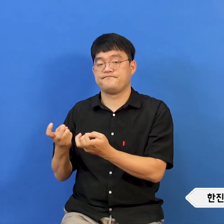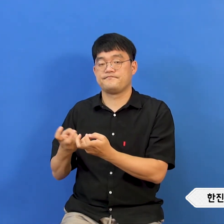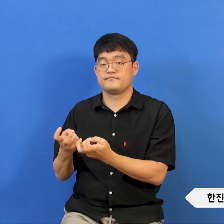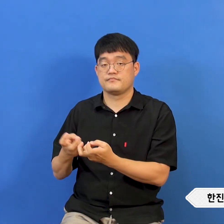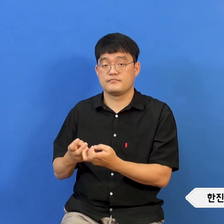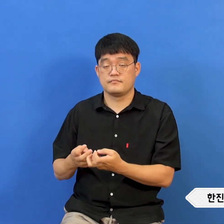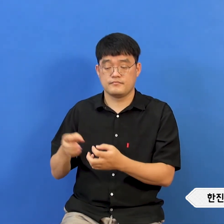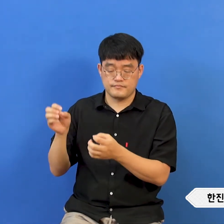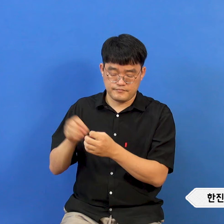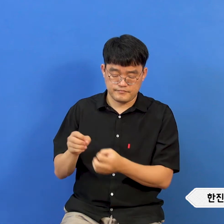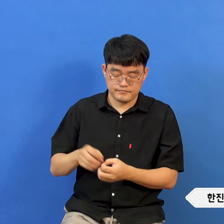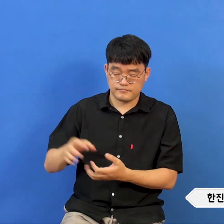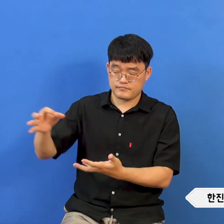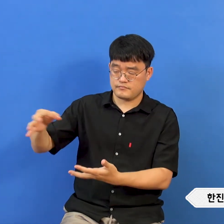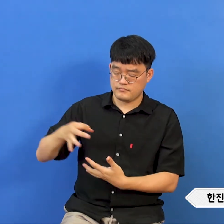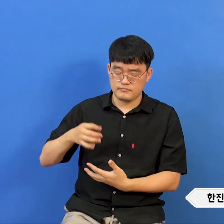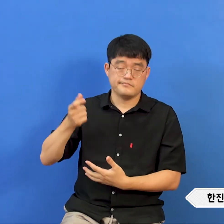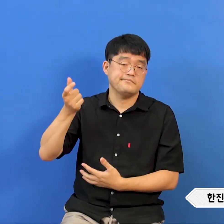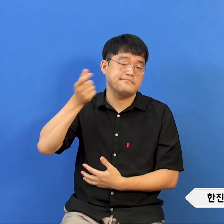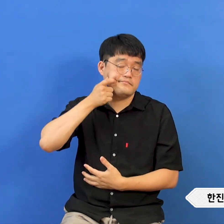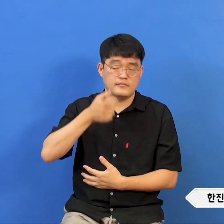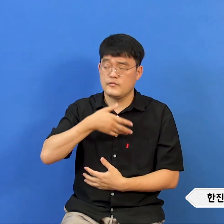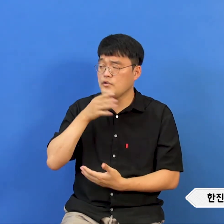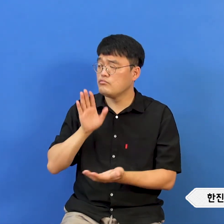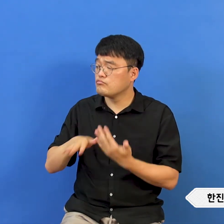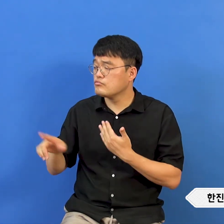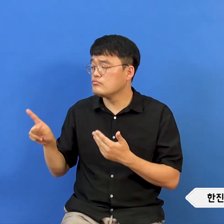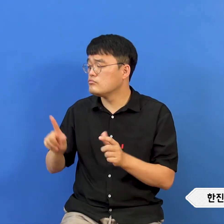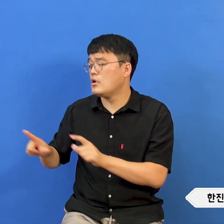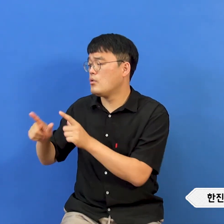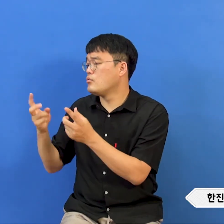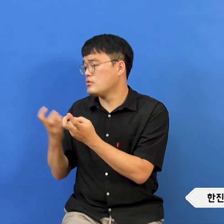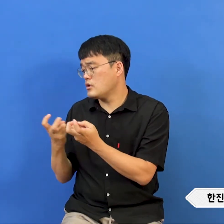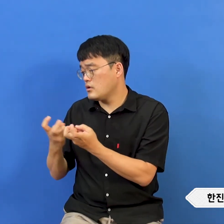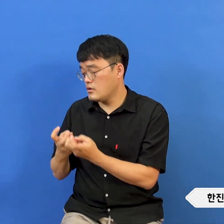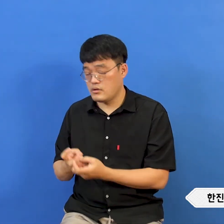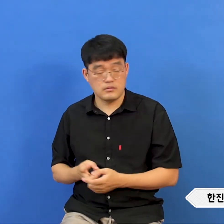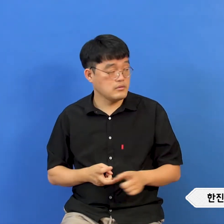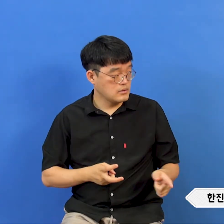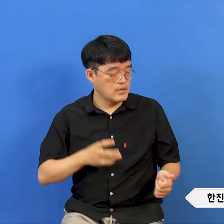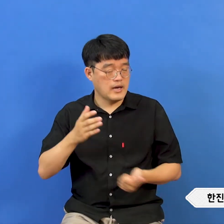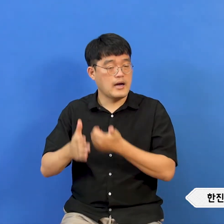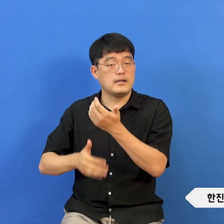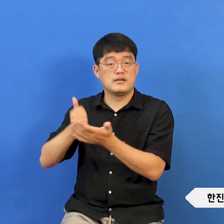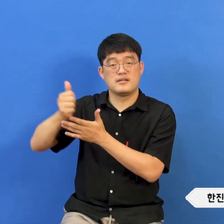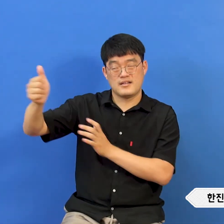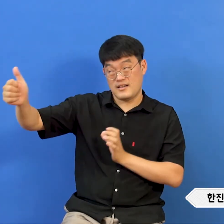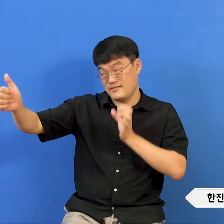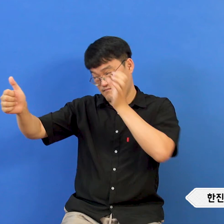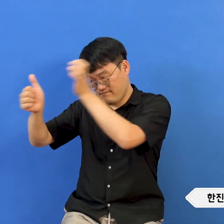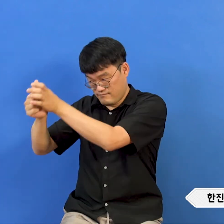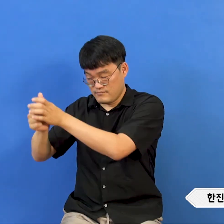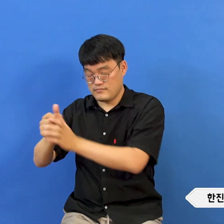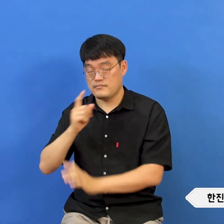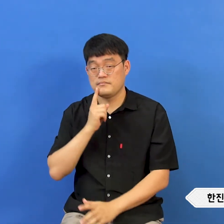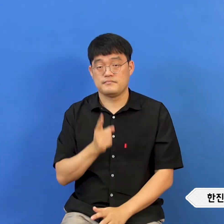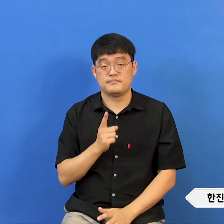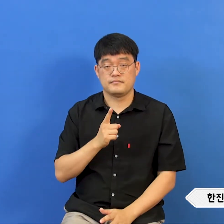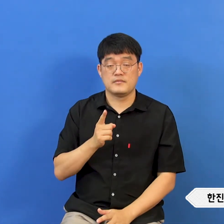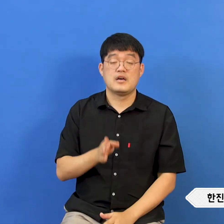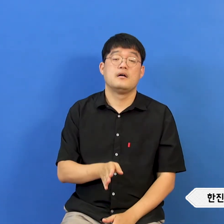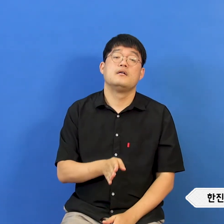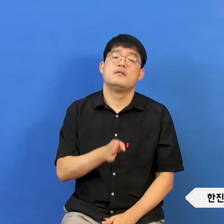연금도 못 받으면 노후에 어떻게 사냐? 그건 하나님께 다 맡겨버렸습니다.